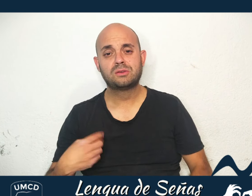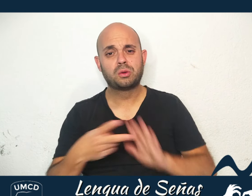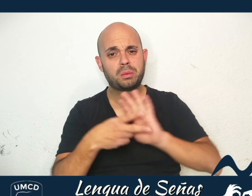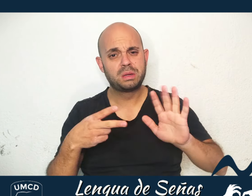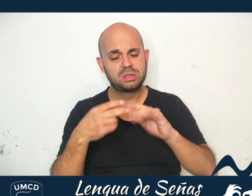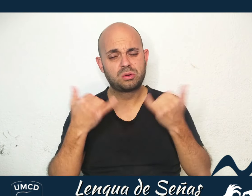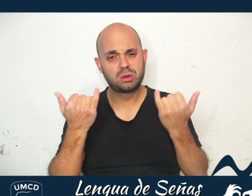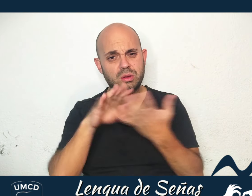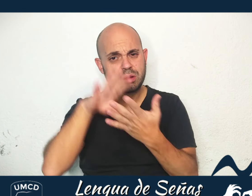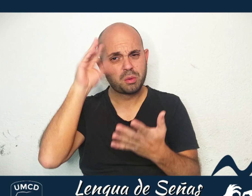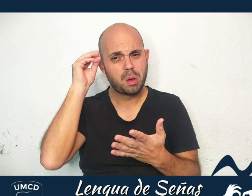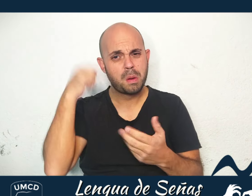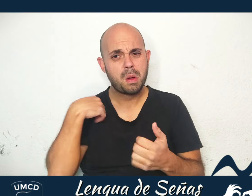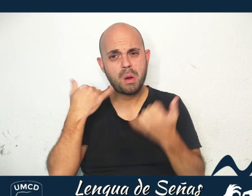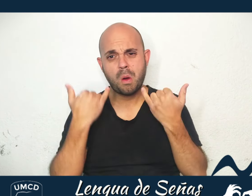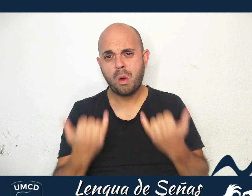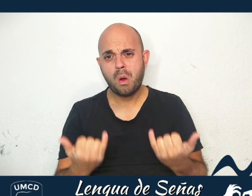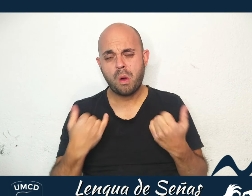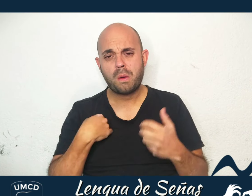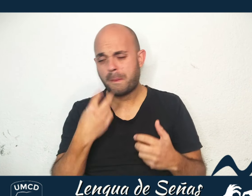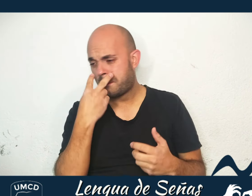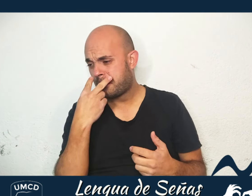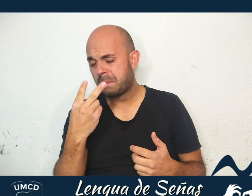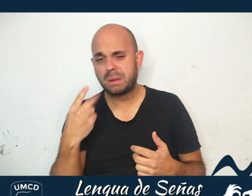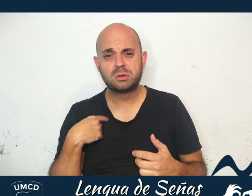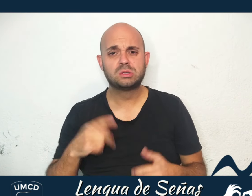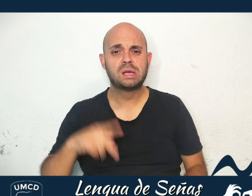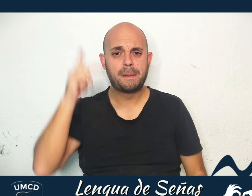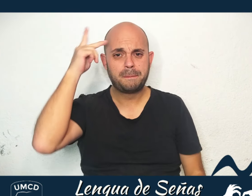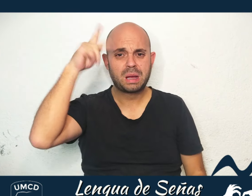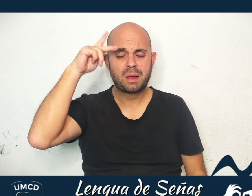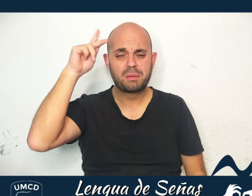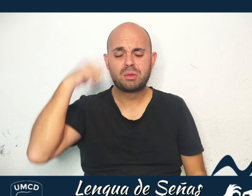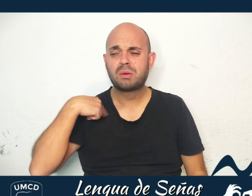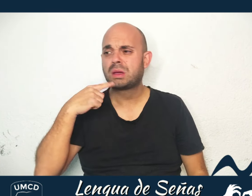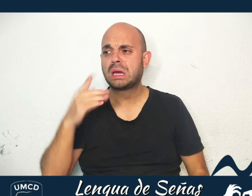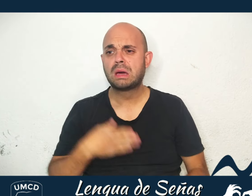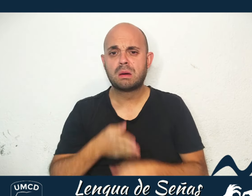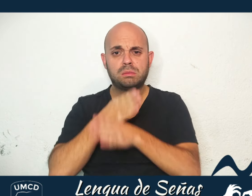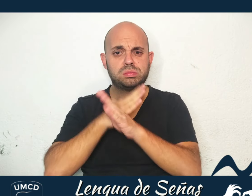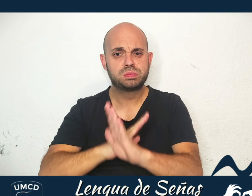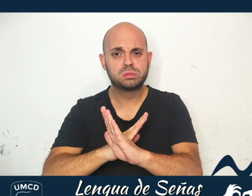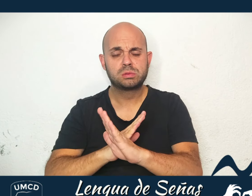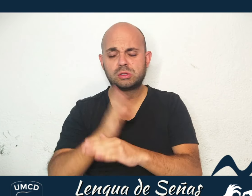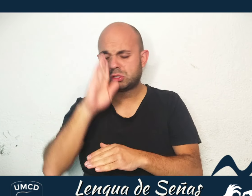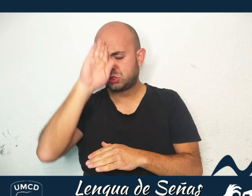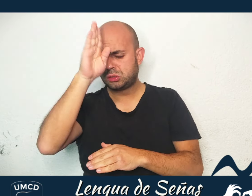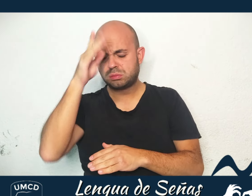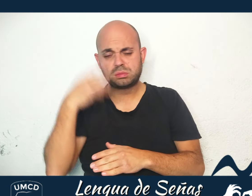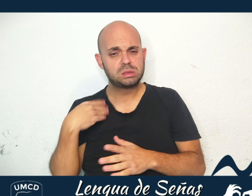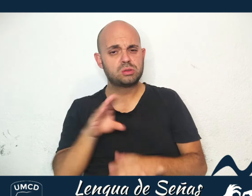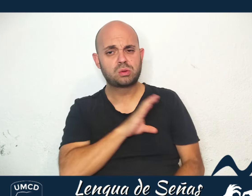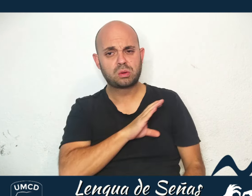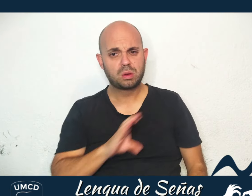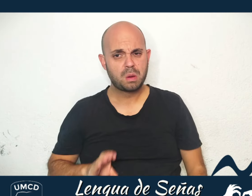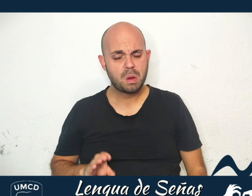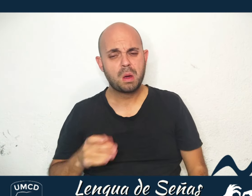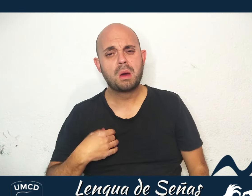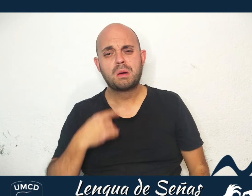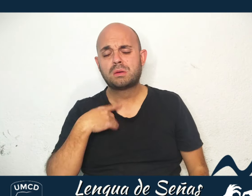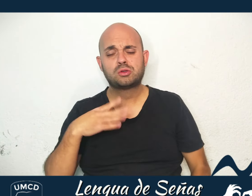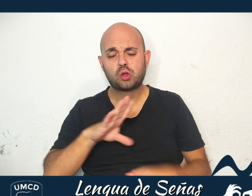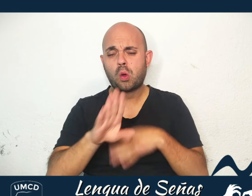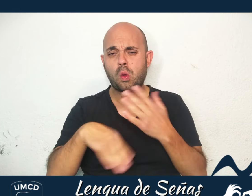En los versículos que estamos estudiando en este momento, nos encontramos con un Pablo que estaba defendiendo, obviamente, su apostolado.